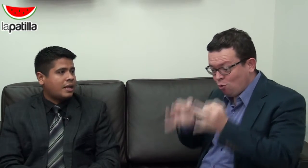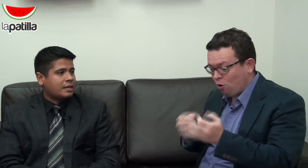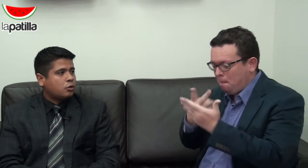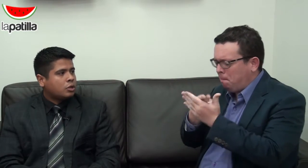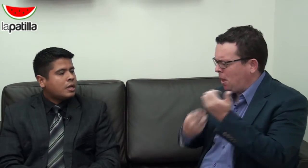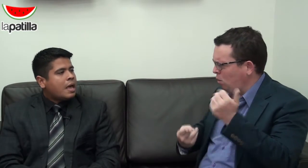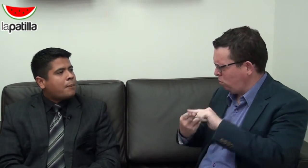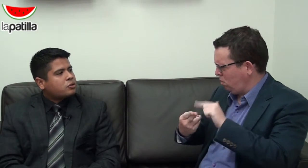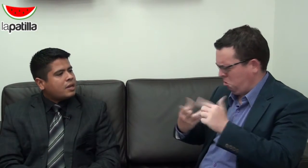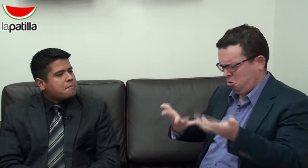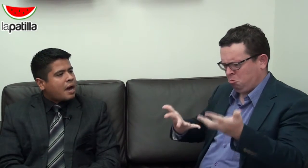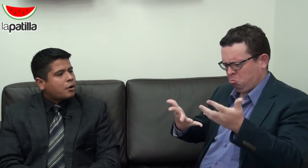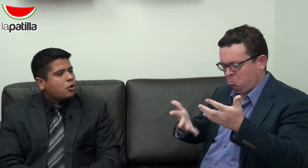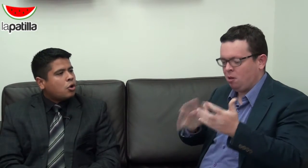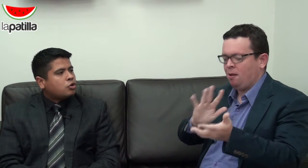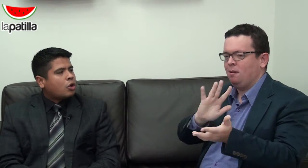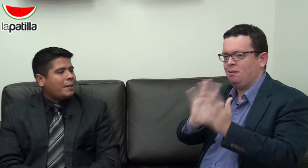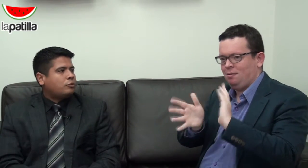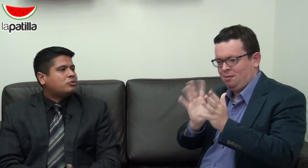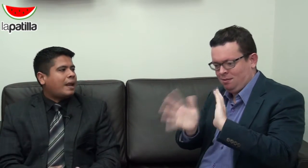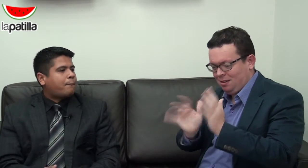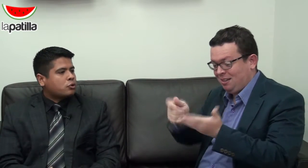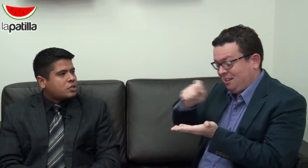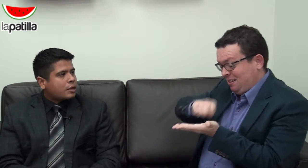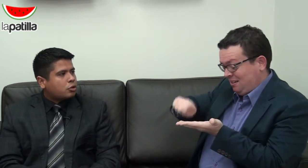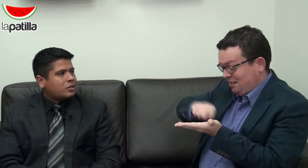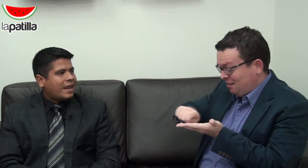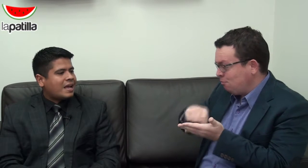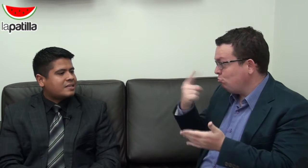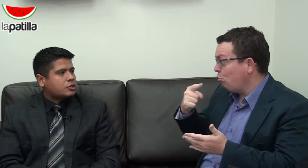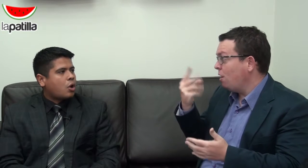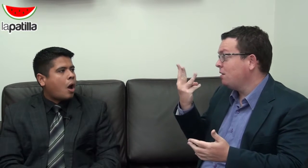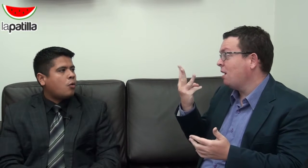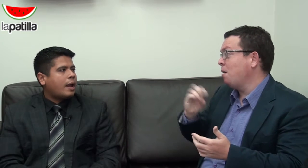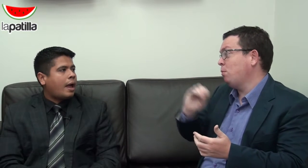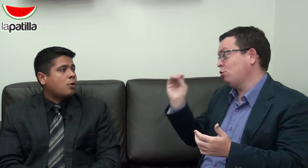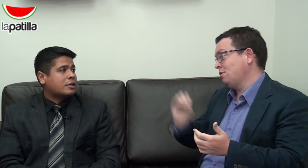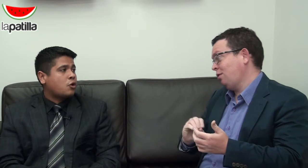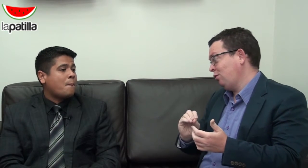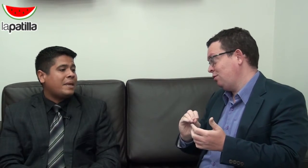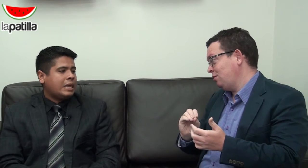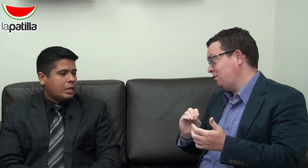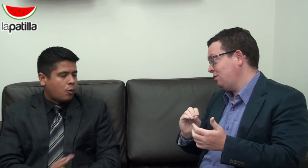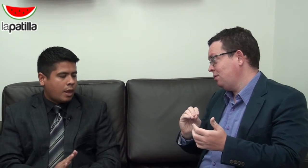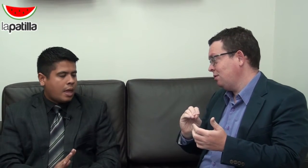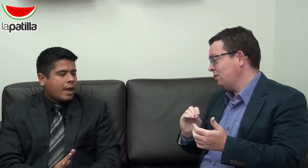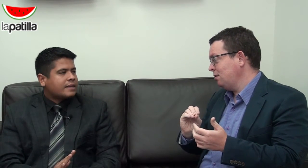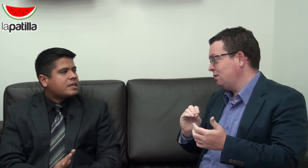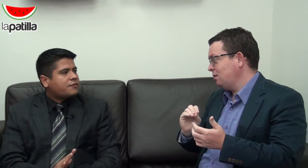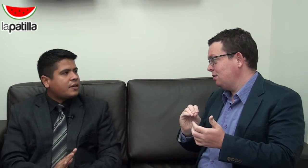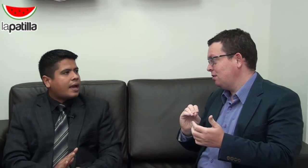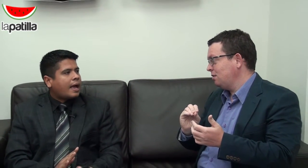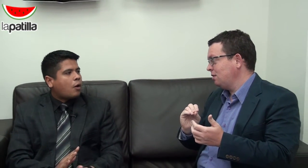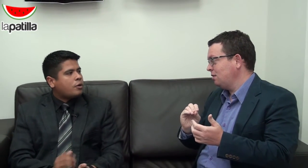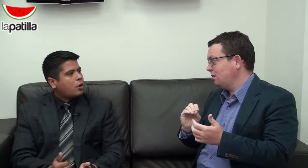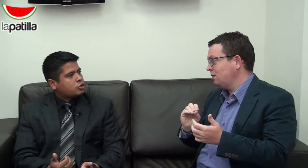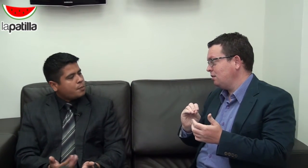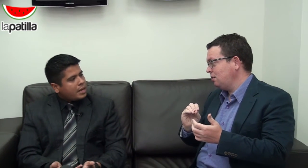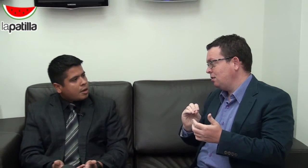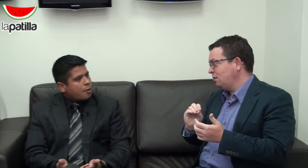de la Salud, pero sin embargo, solamente un 3% tienen acceso a una educación bilingüe. ¿Qué significa una educación bilingüe?